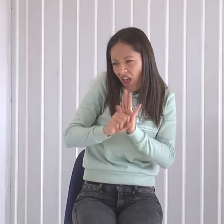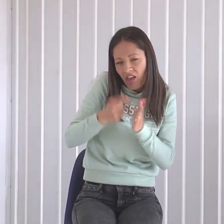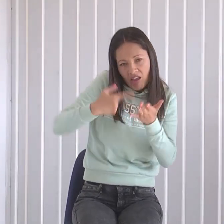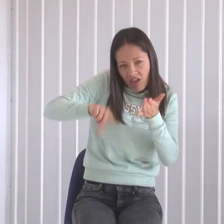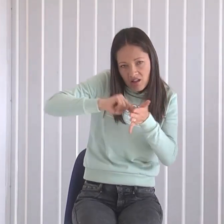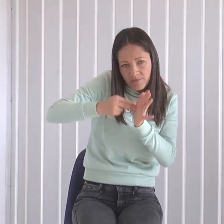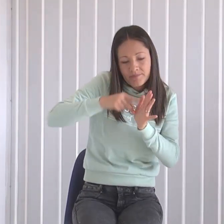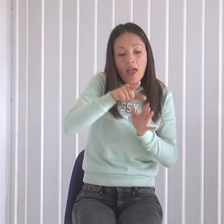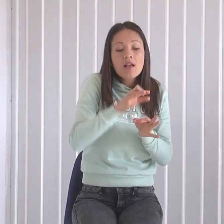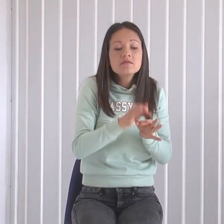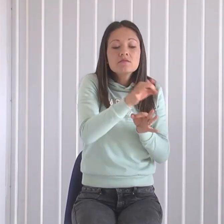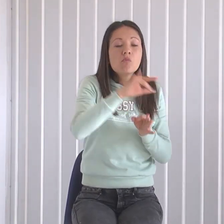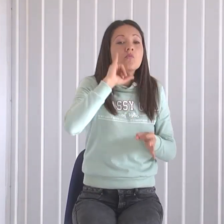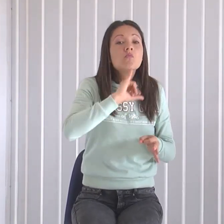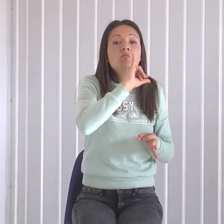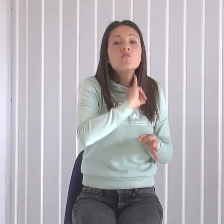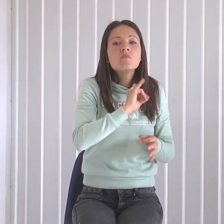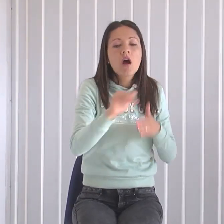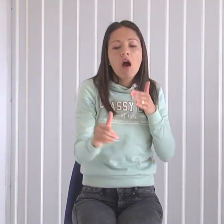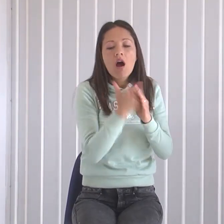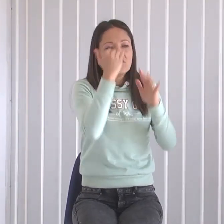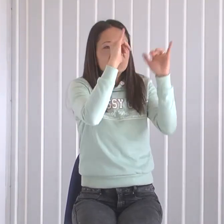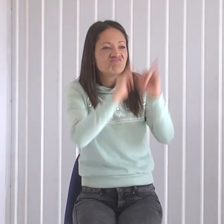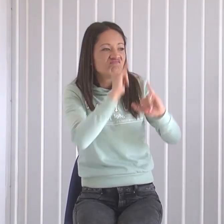dioses, ese pueblo está naciendo